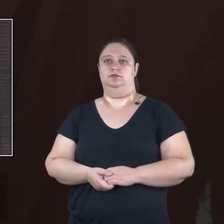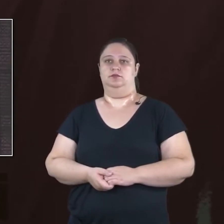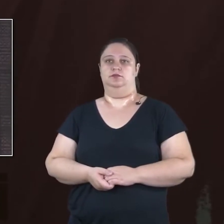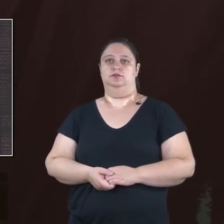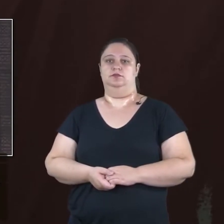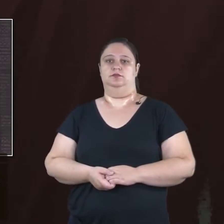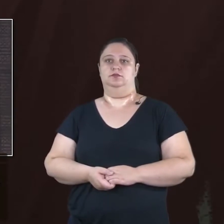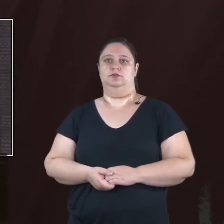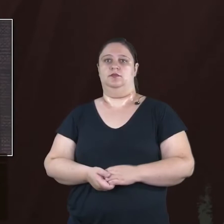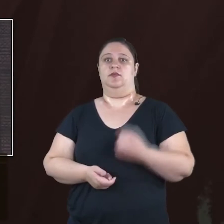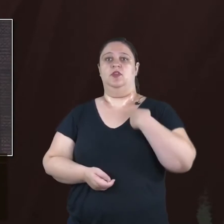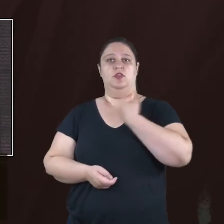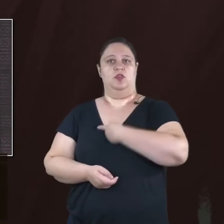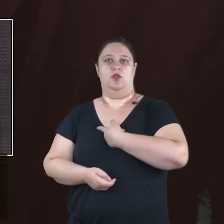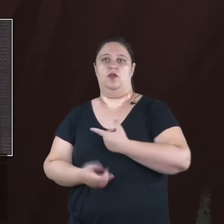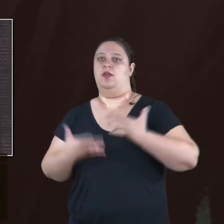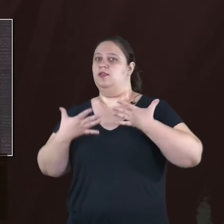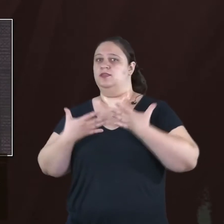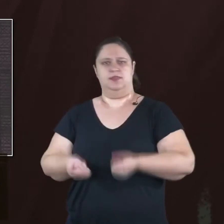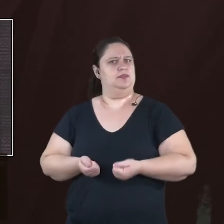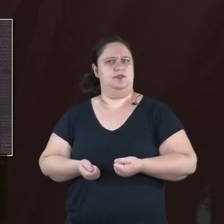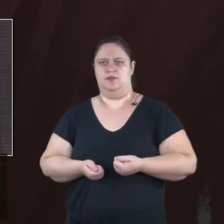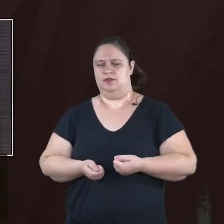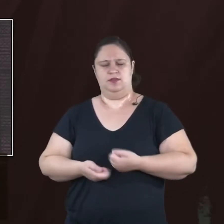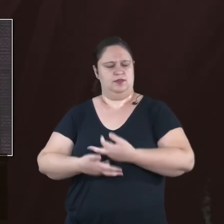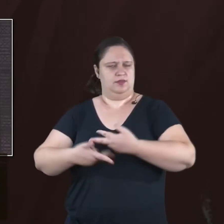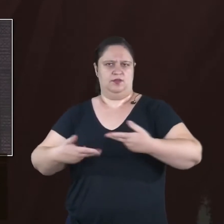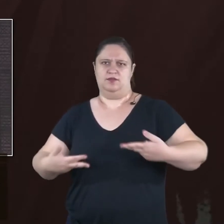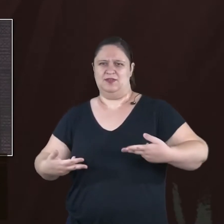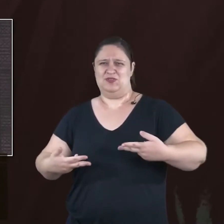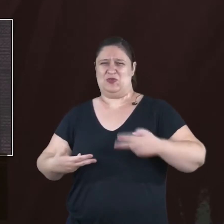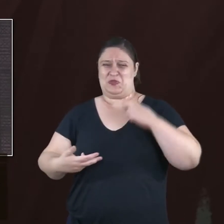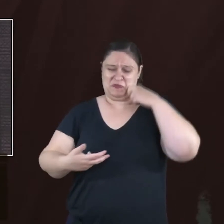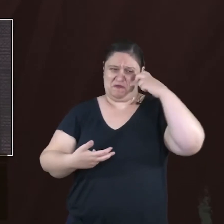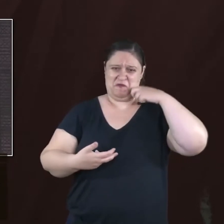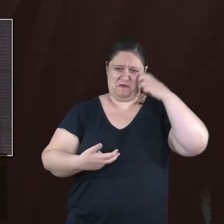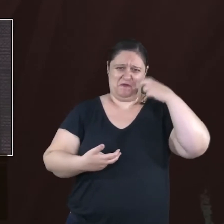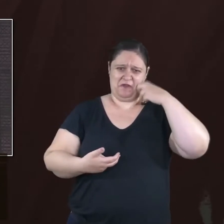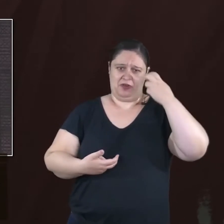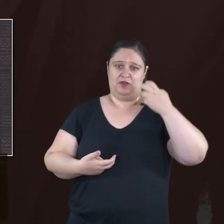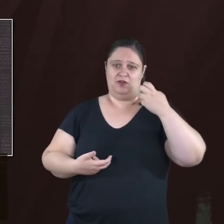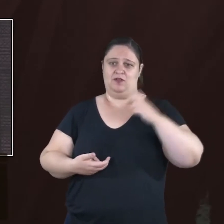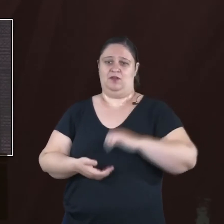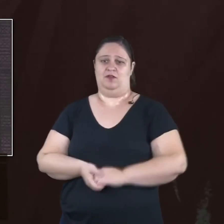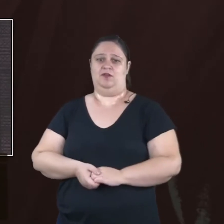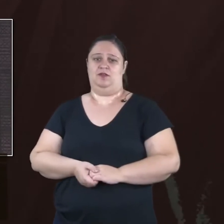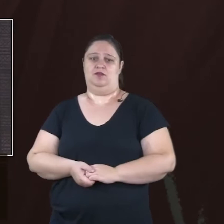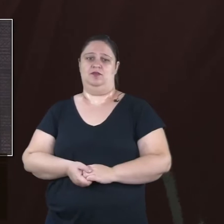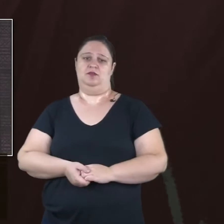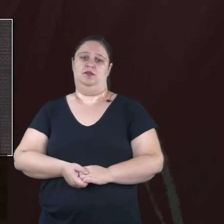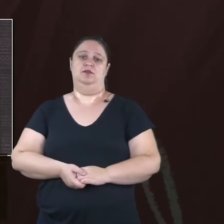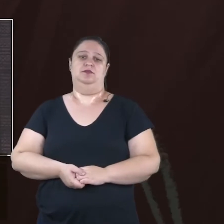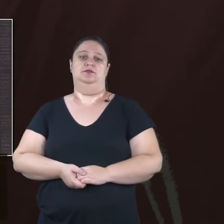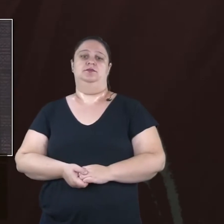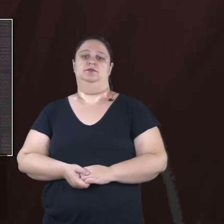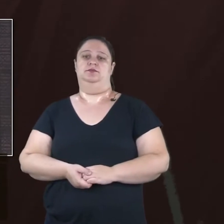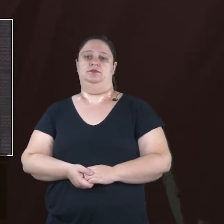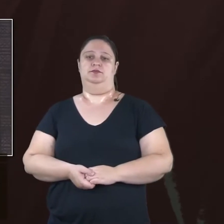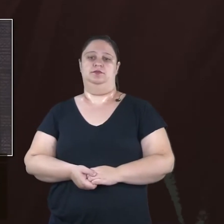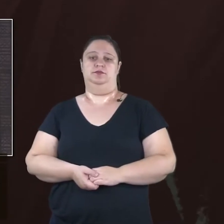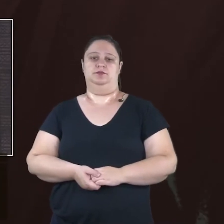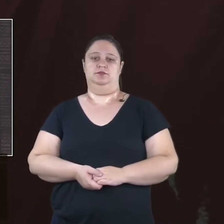Pelo contrário, rejeitamos as coisas que por vergonhosas se ocultam, não andando com astúcia, nem